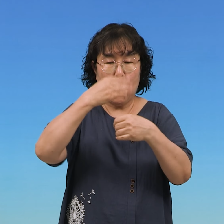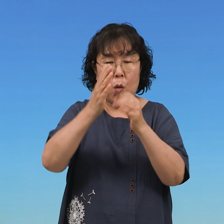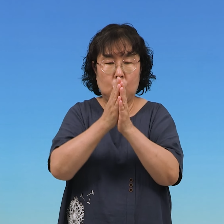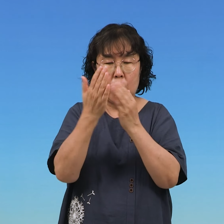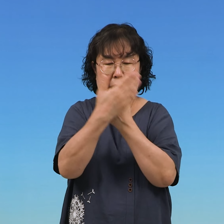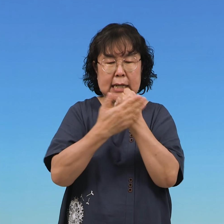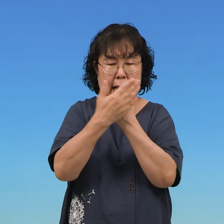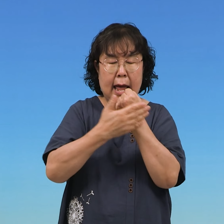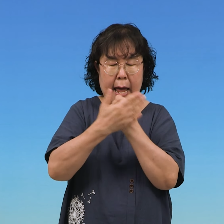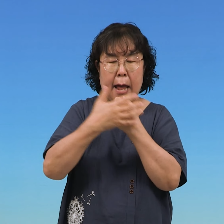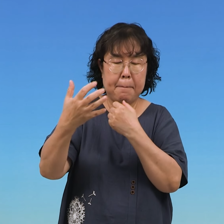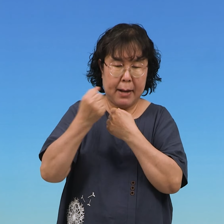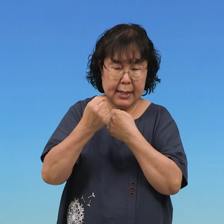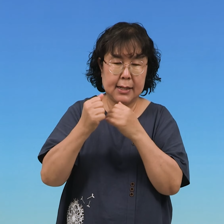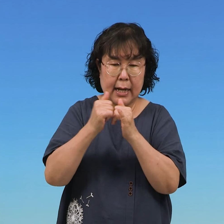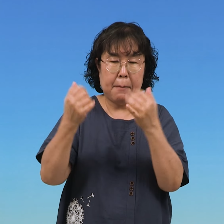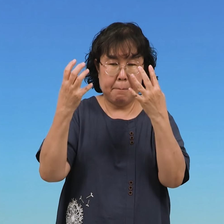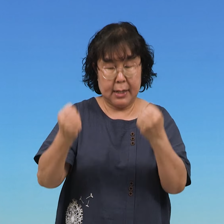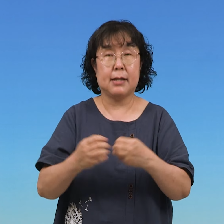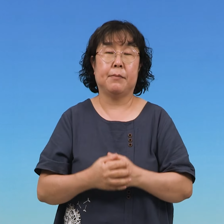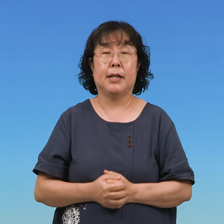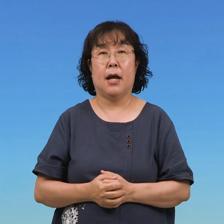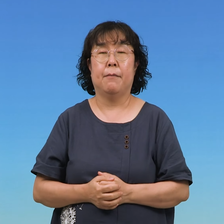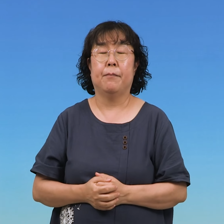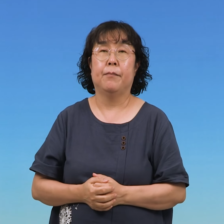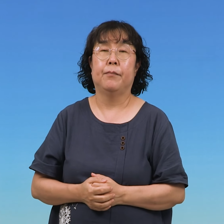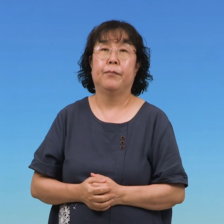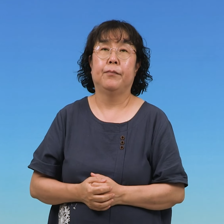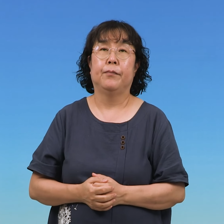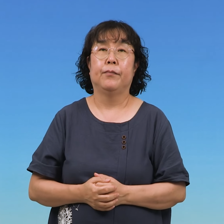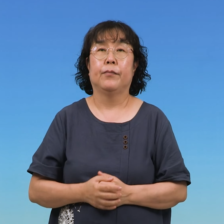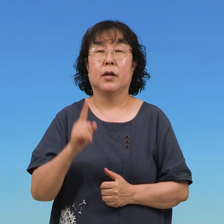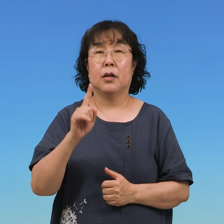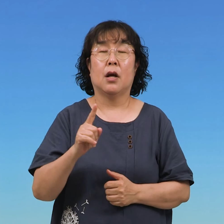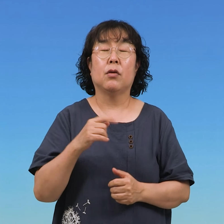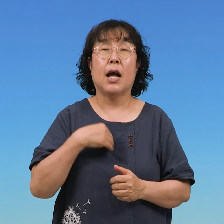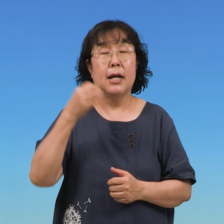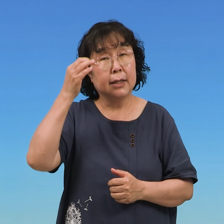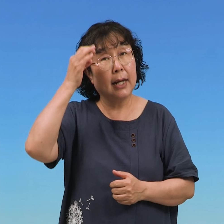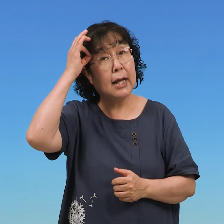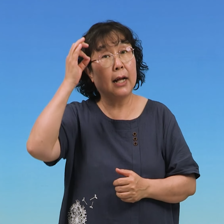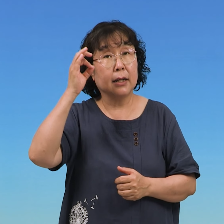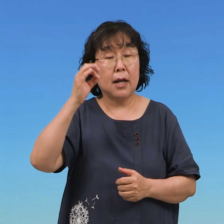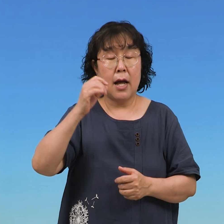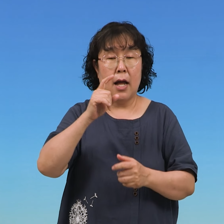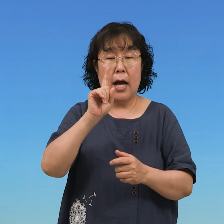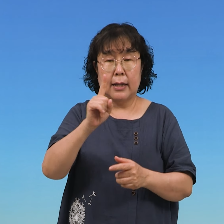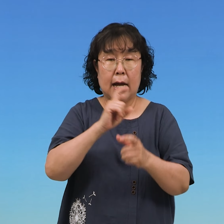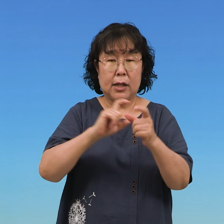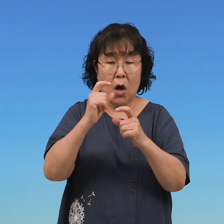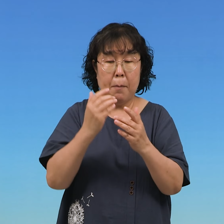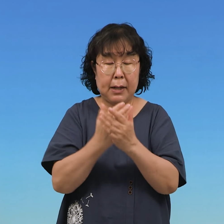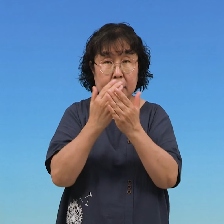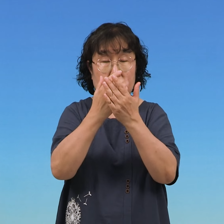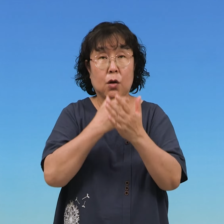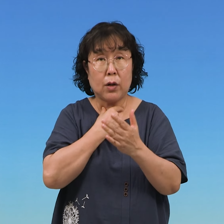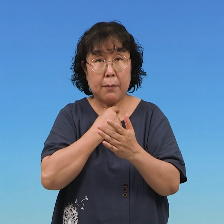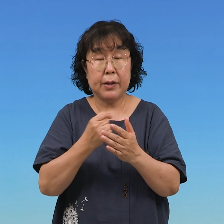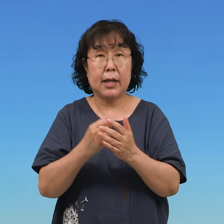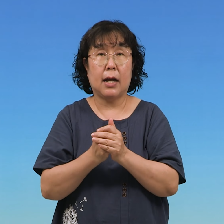여러분, 깨닫는 김에 한 단계만 더 가자고요. 자, 지난주에 이제 묵은 땅을